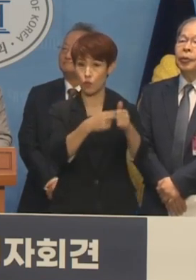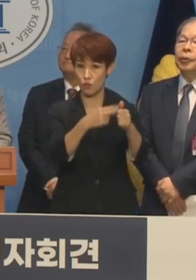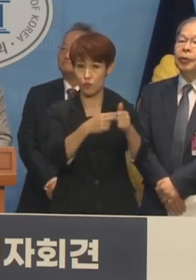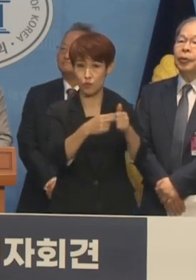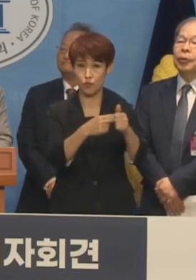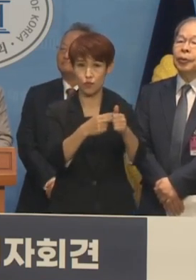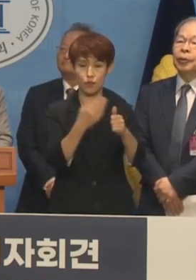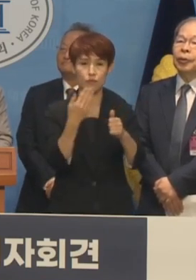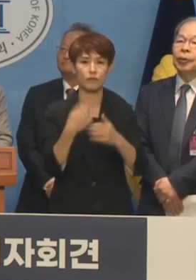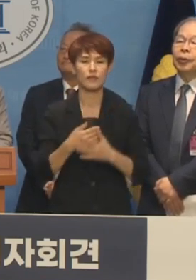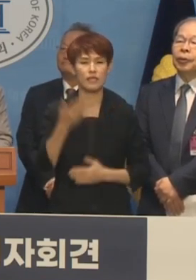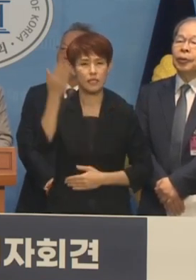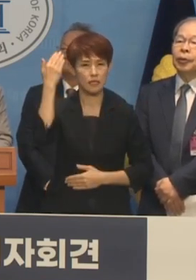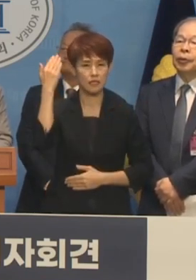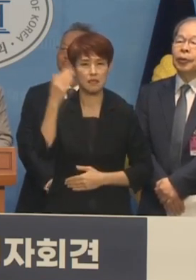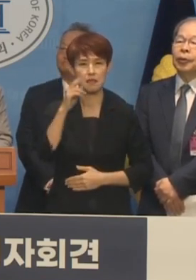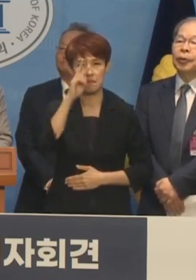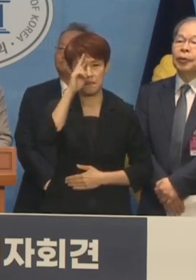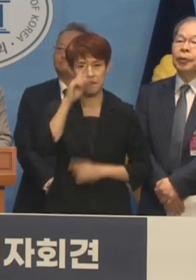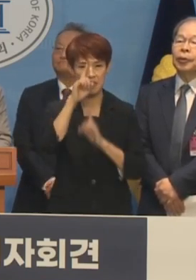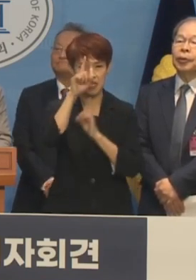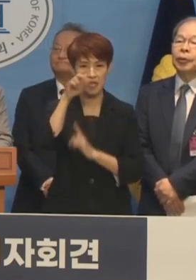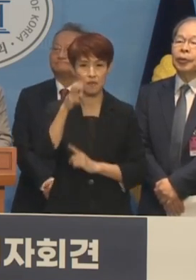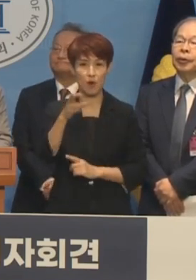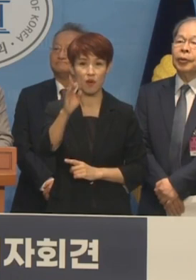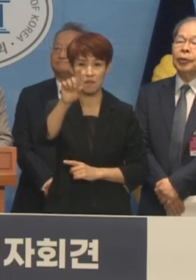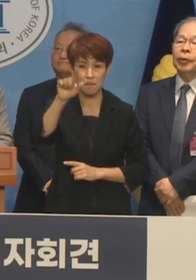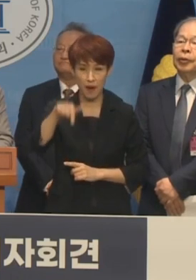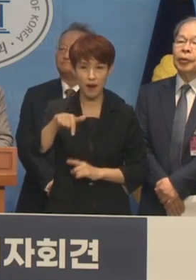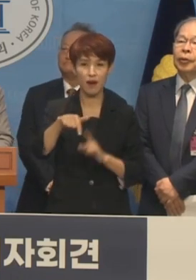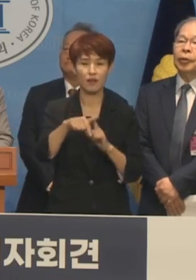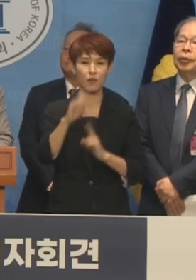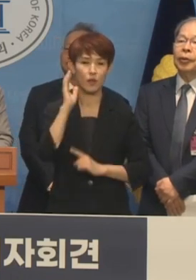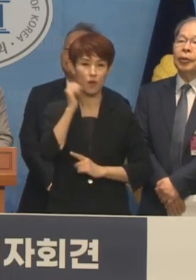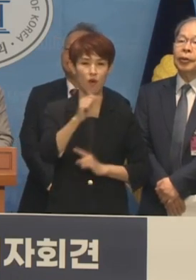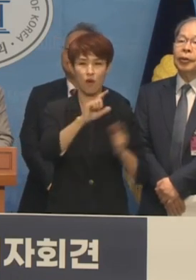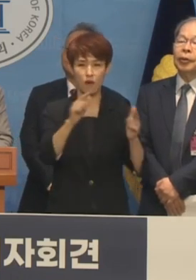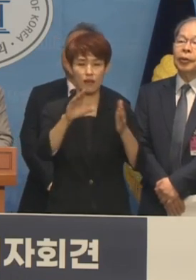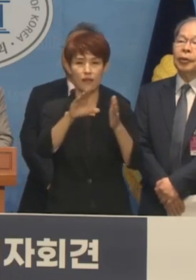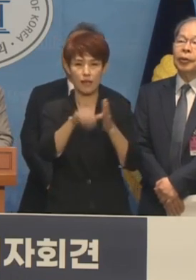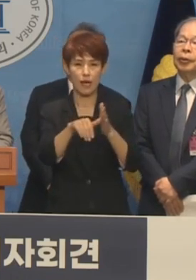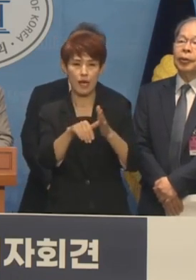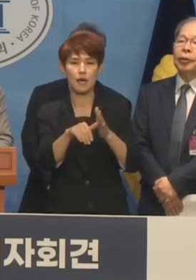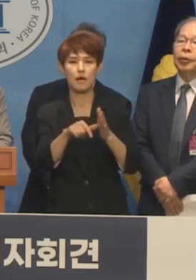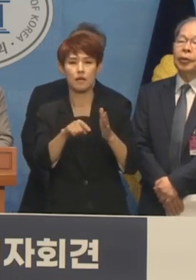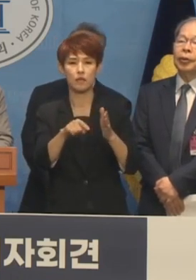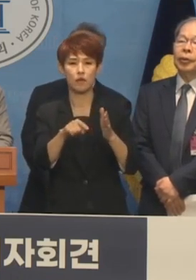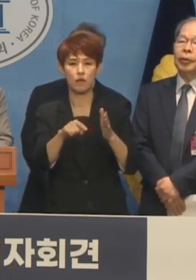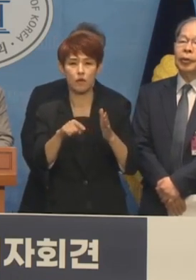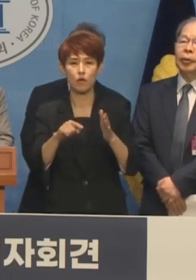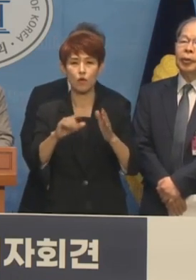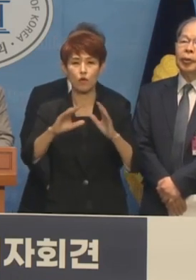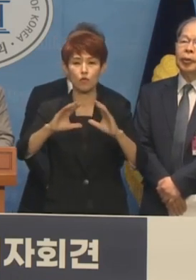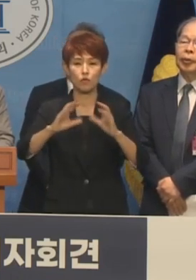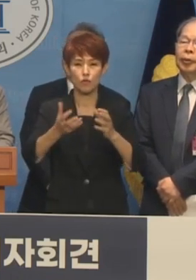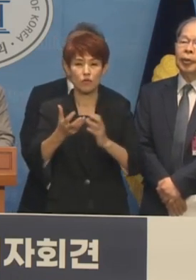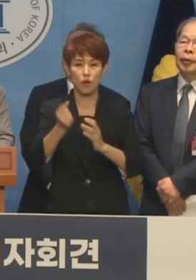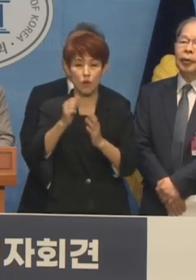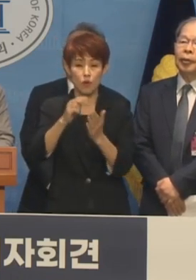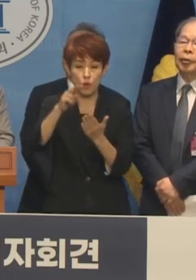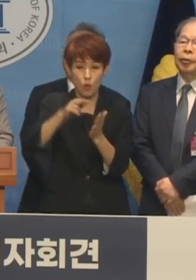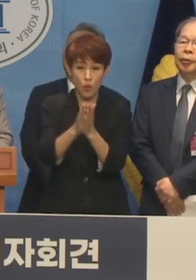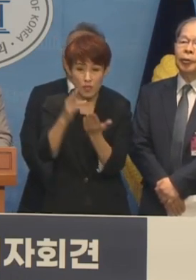지난 이명박 박근혜 정권 당시의 뉴라이트 교과서 저지, 국정교과서 저지 운동의 핵심으로 활동하신